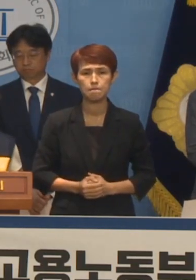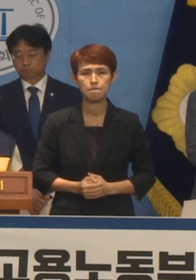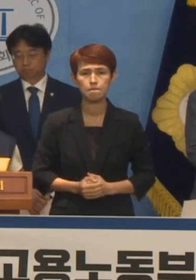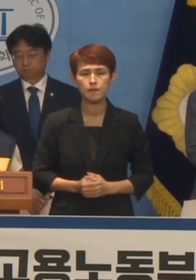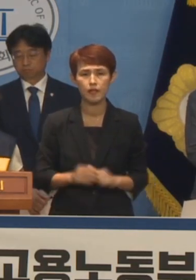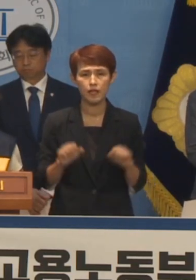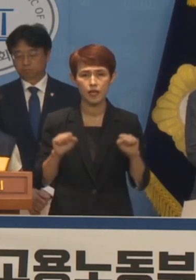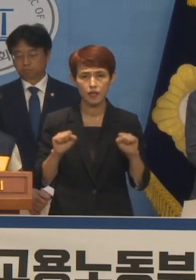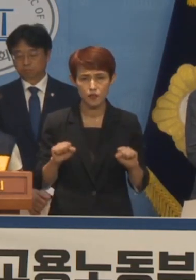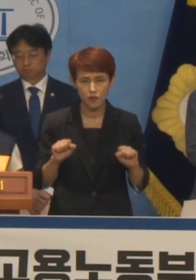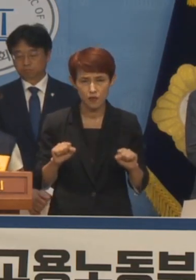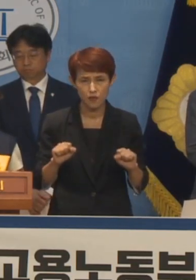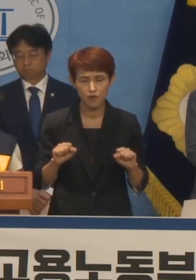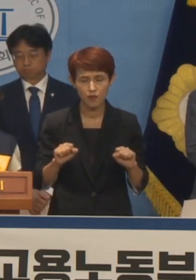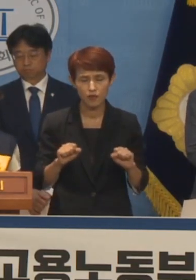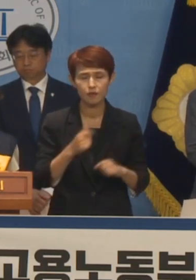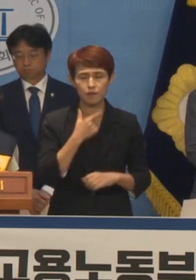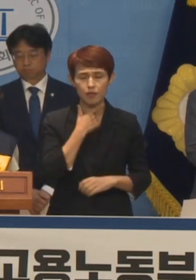안녕했으면 좋겠습니다.